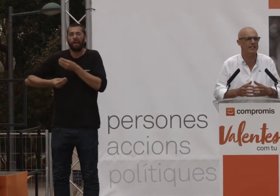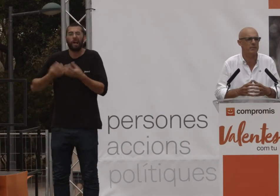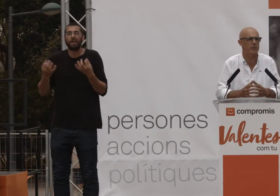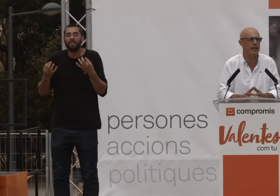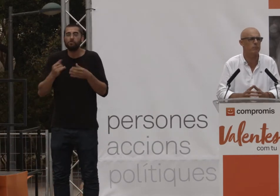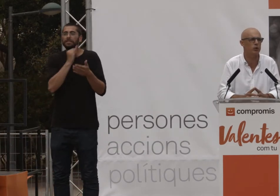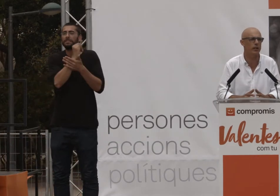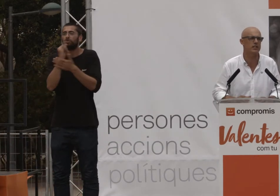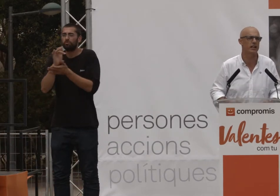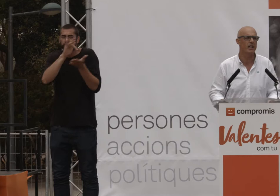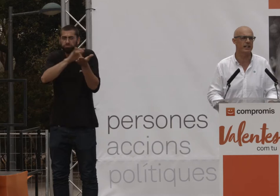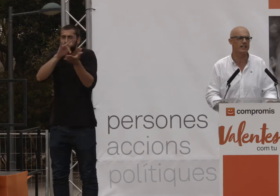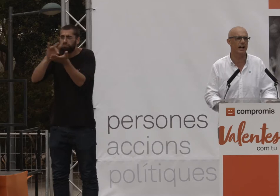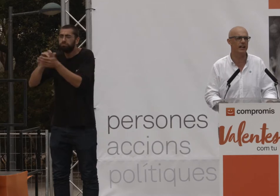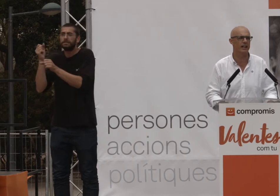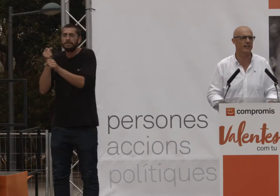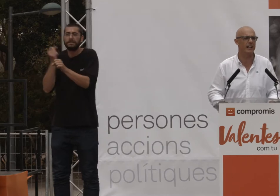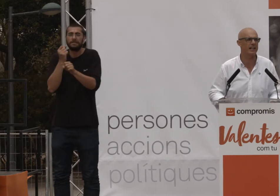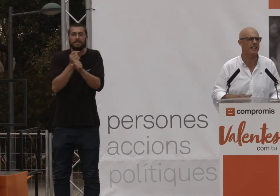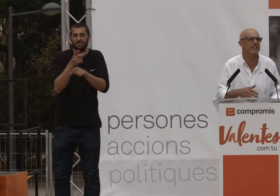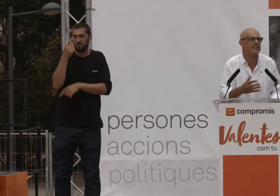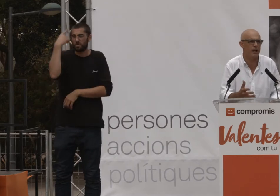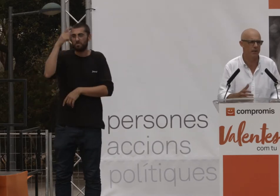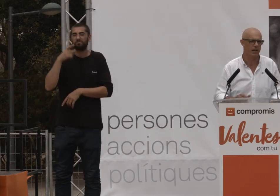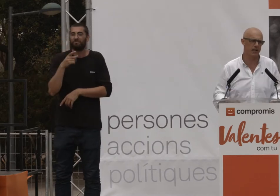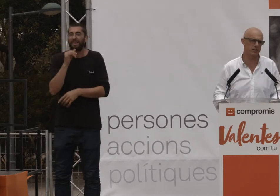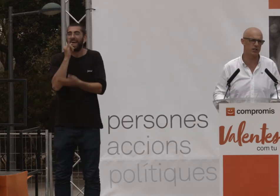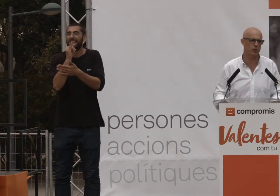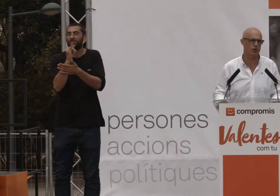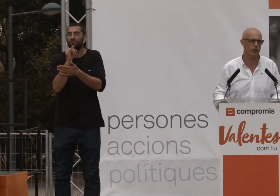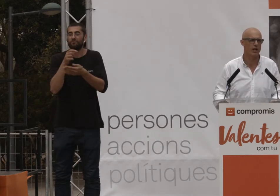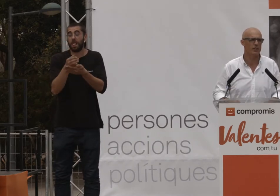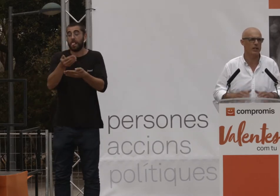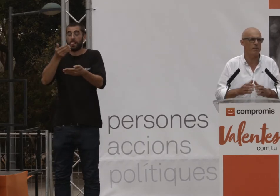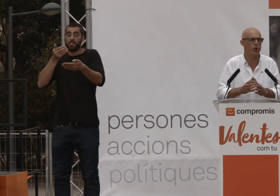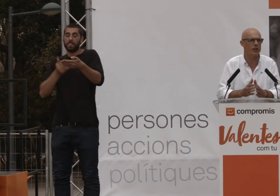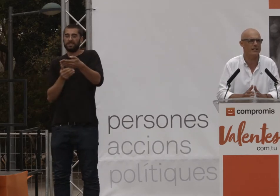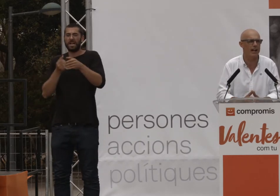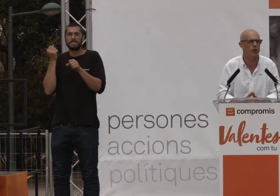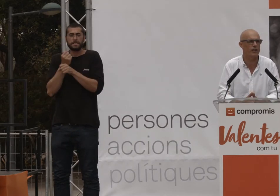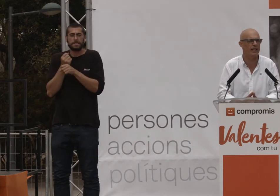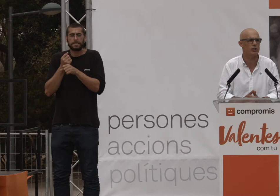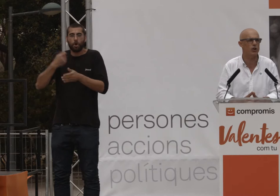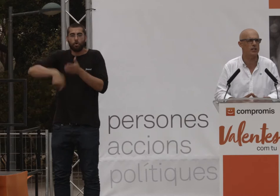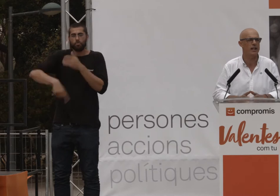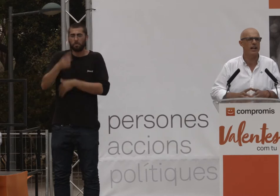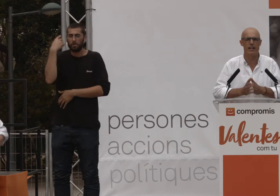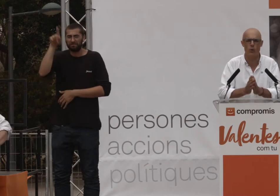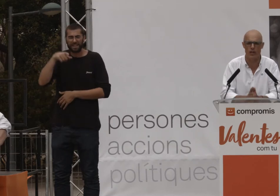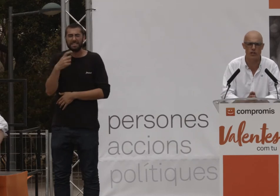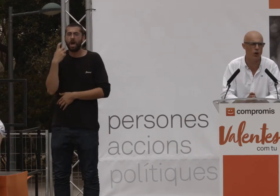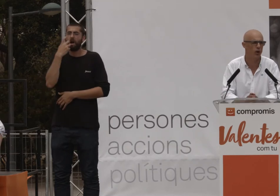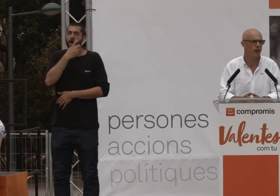institucions i el que estem treballant amb tota la gent que està darrere dels que estem en les institucions. Ho sabem el que ens estan costant les coses